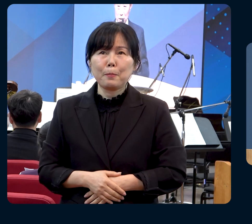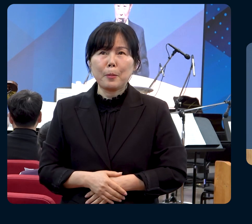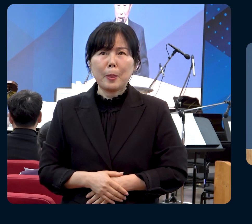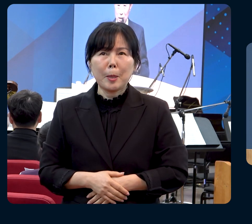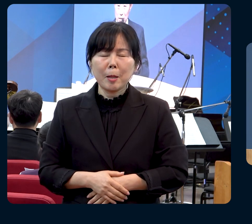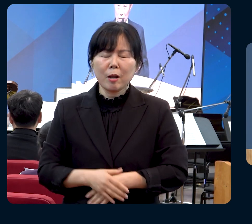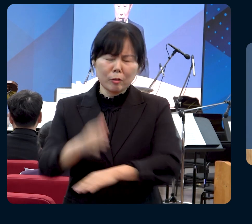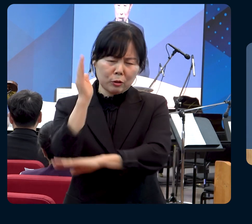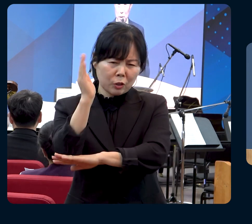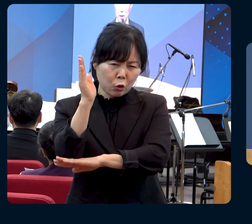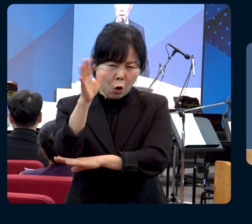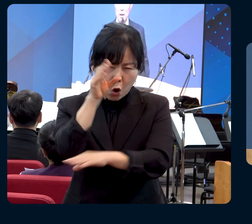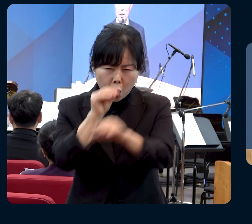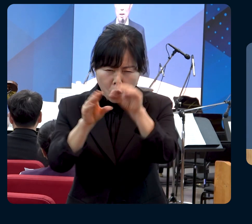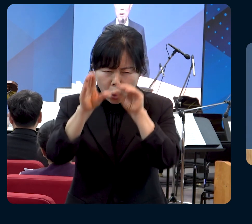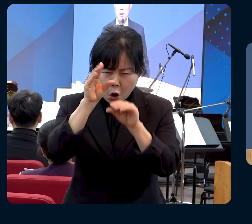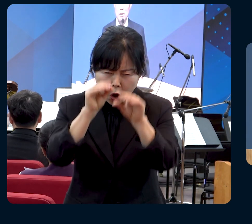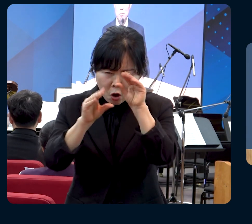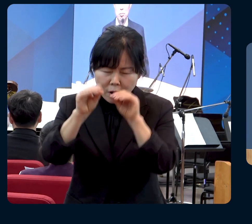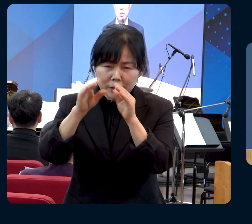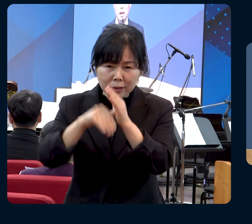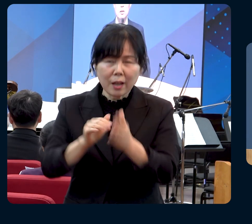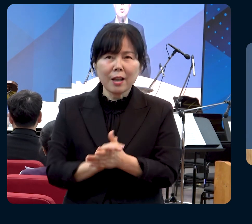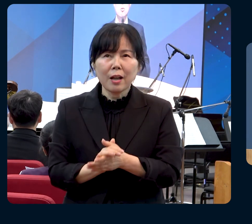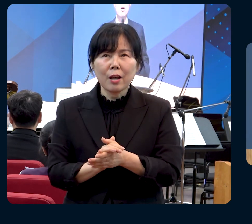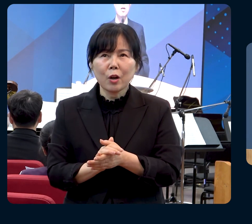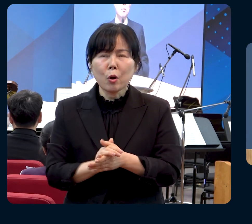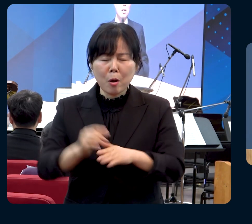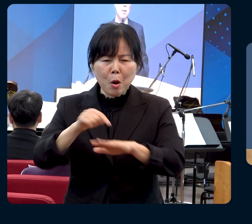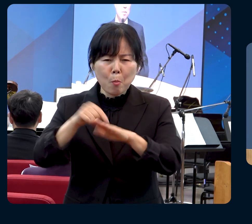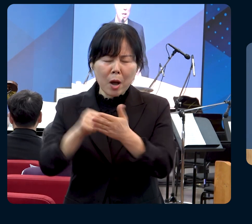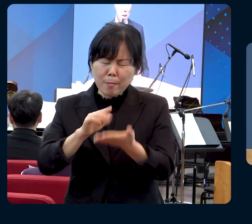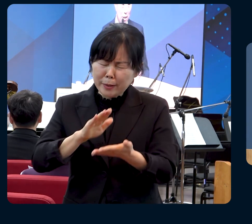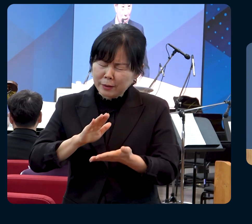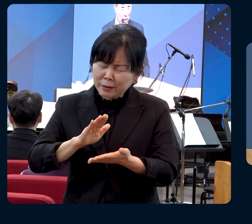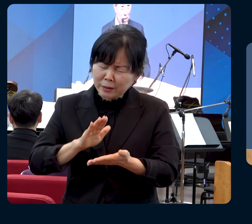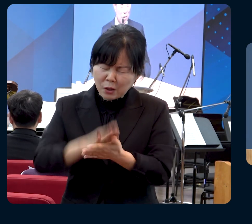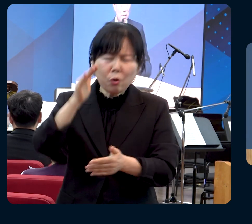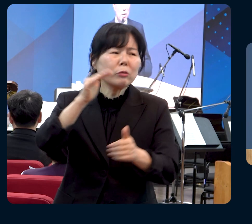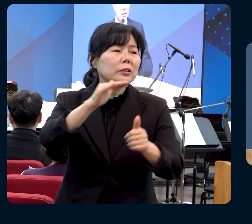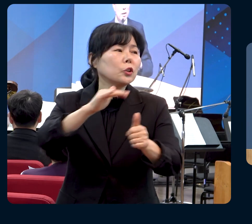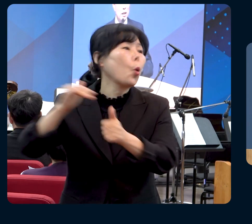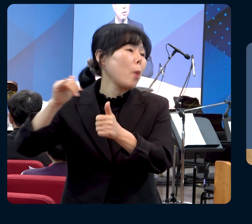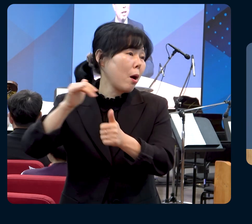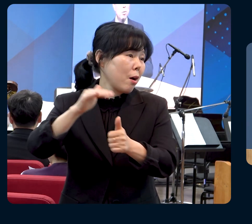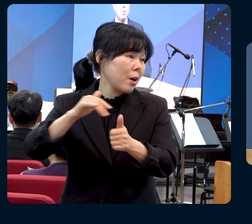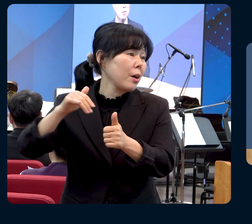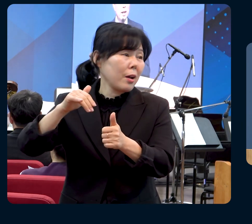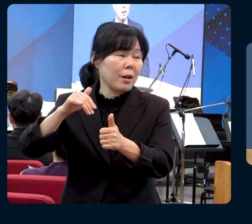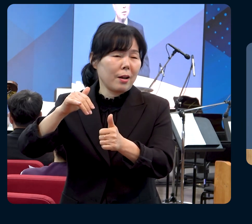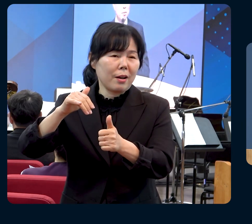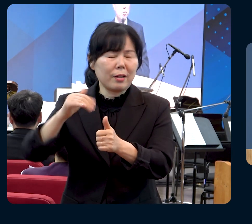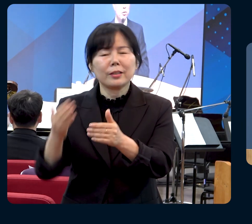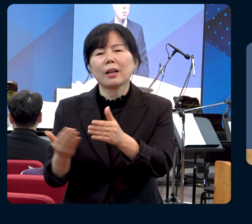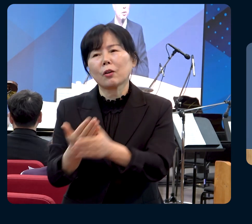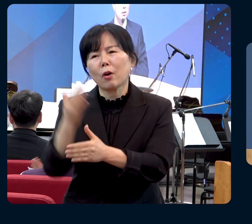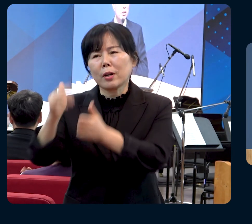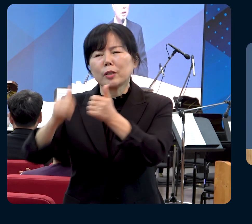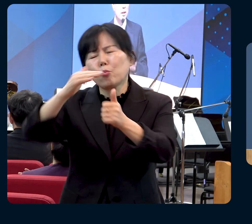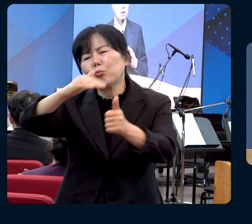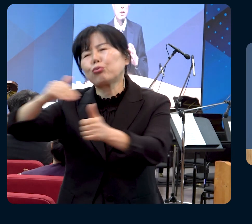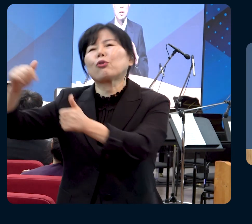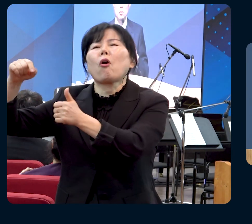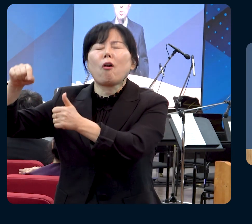말씀을 들을 때, 예배할 때 불타는 소명감이 확 일어나고 하나님의